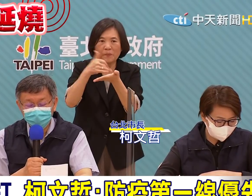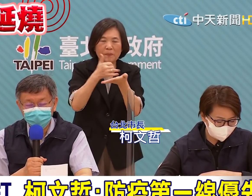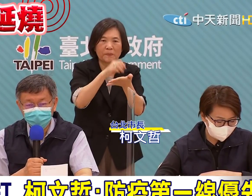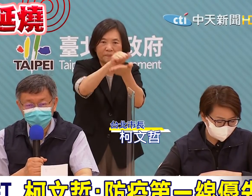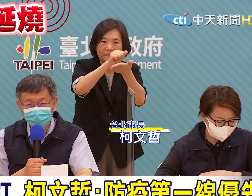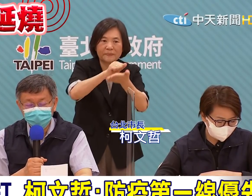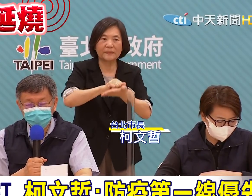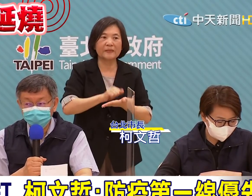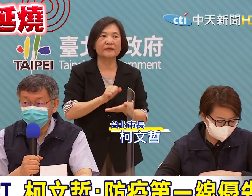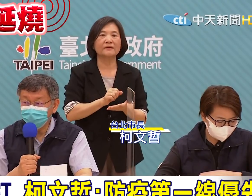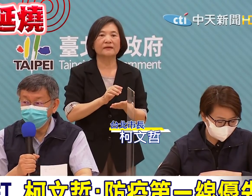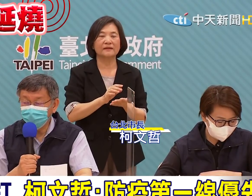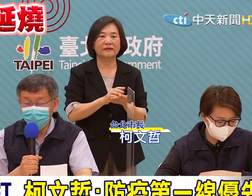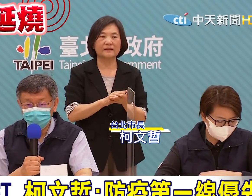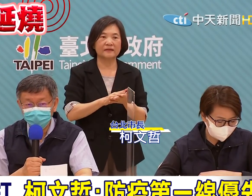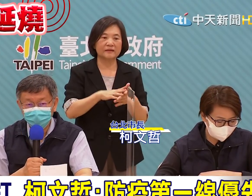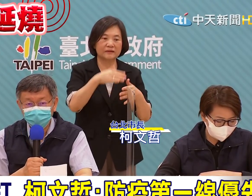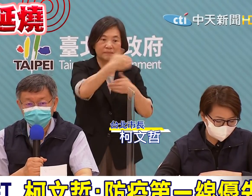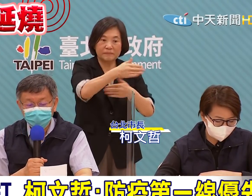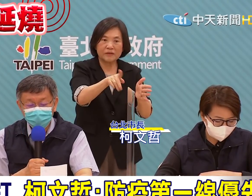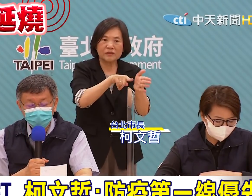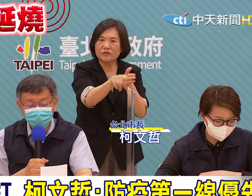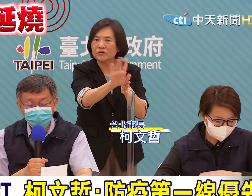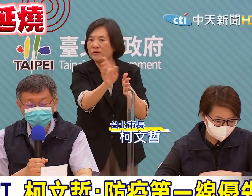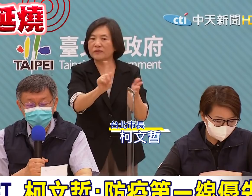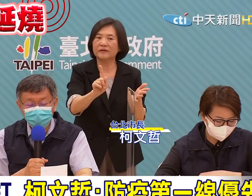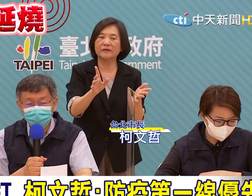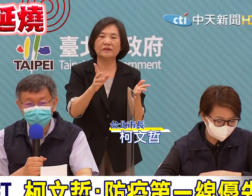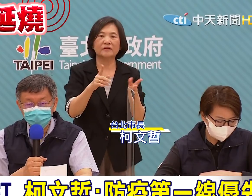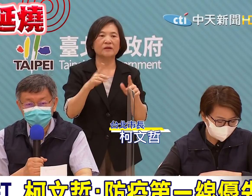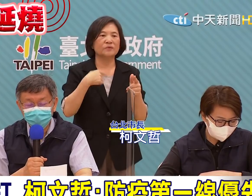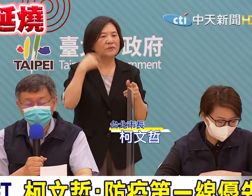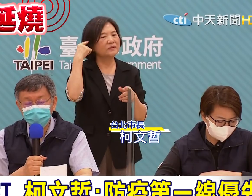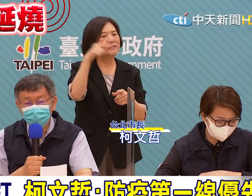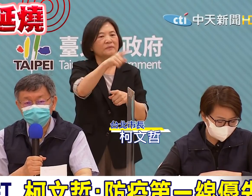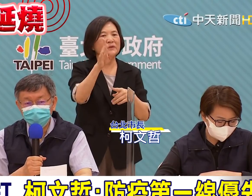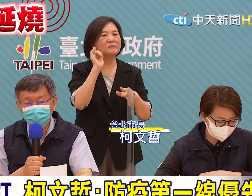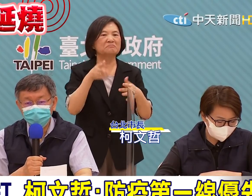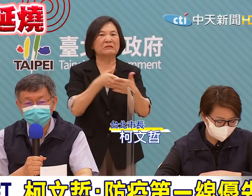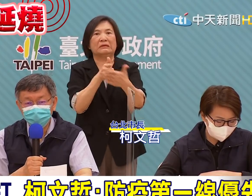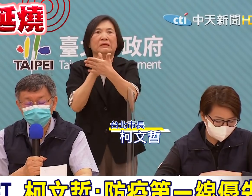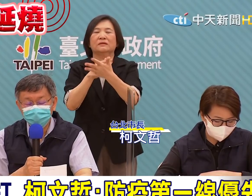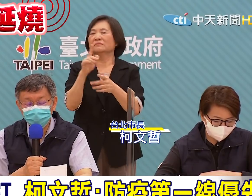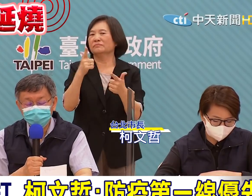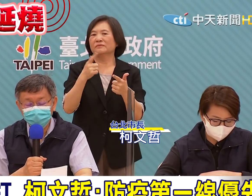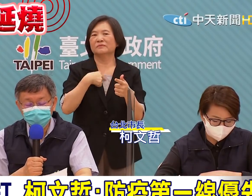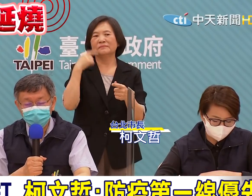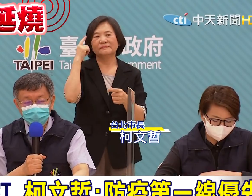始中央管制哦，这些情况会好一点。所以并不是他们不合作，只是他们要把病人